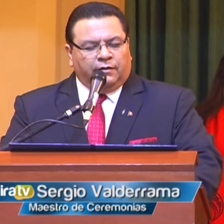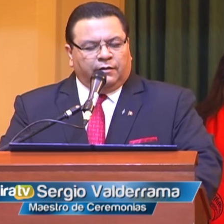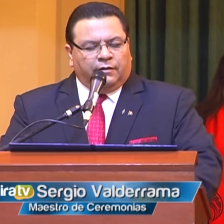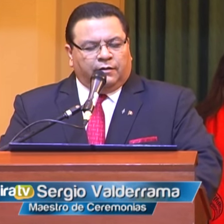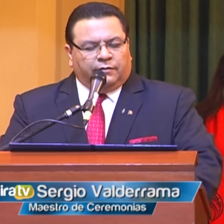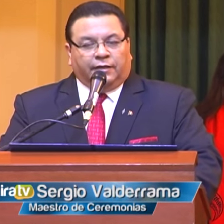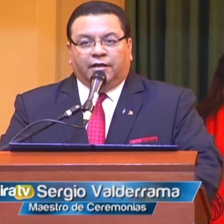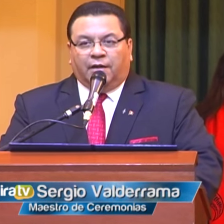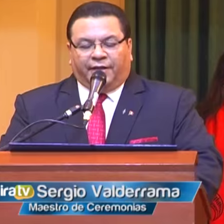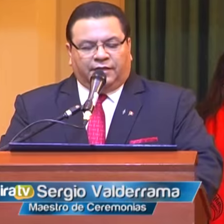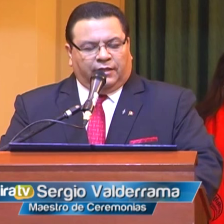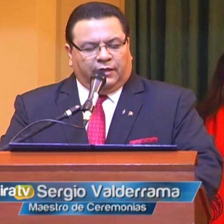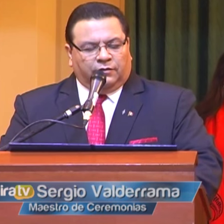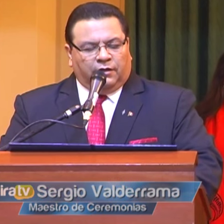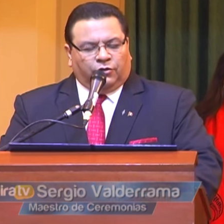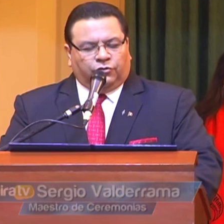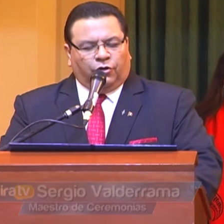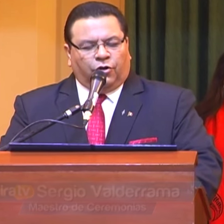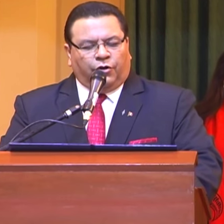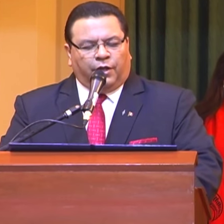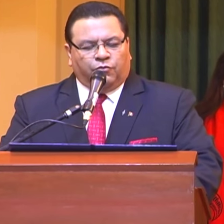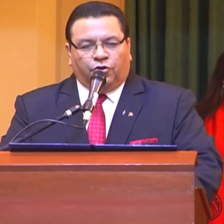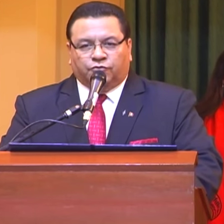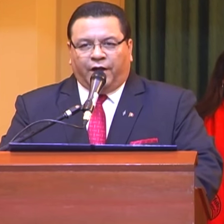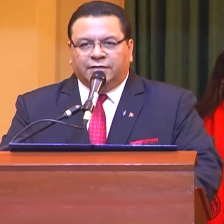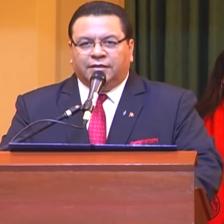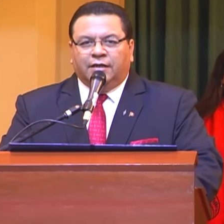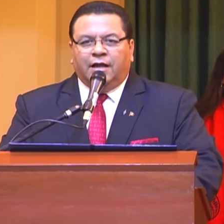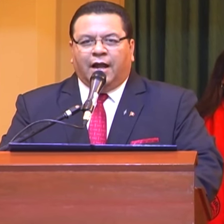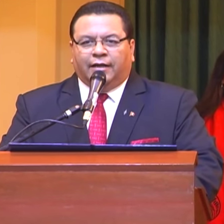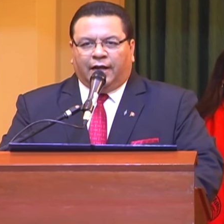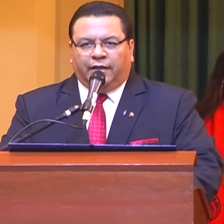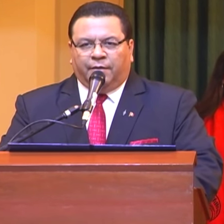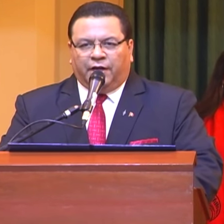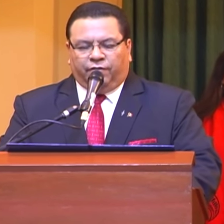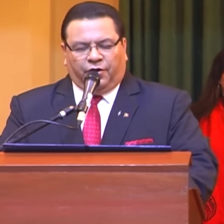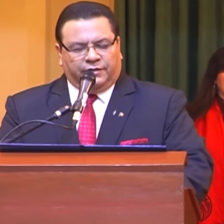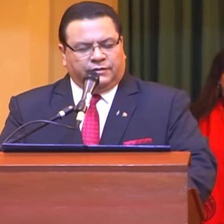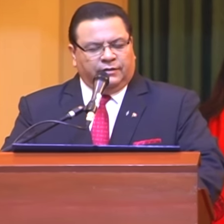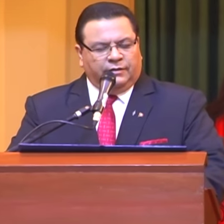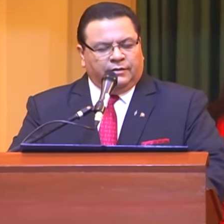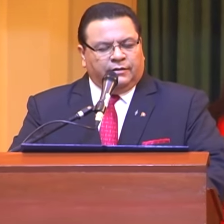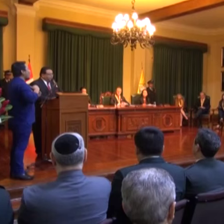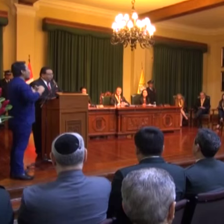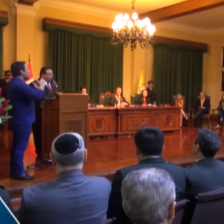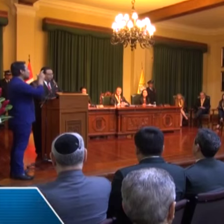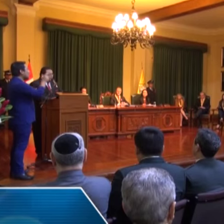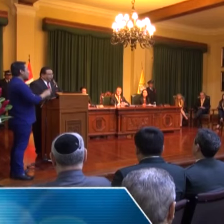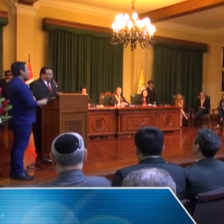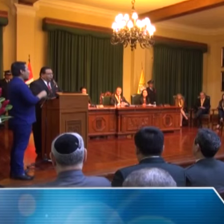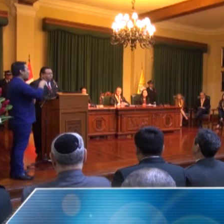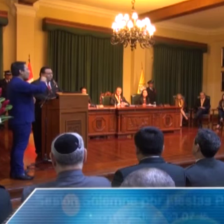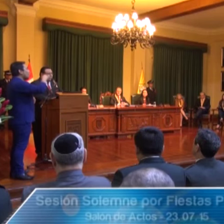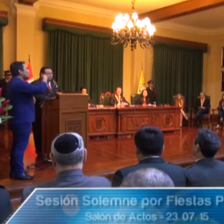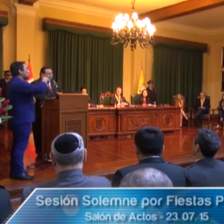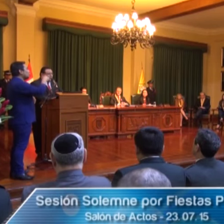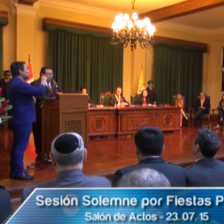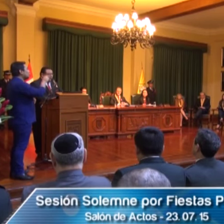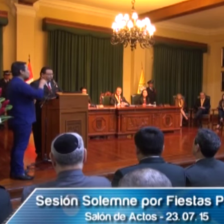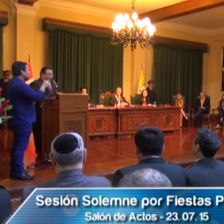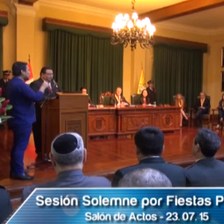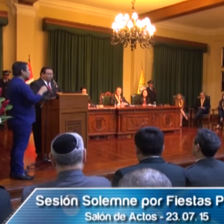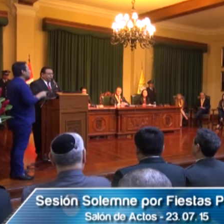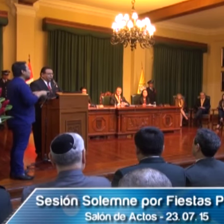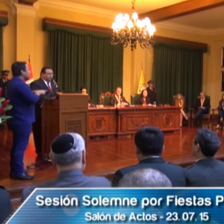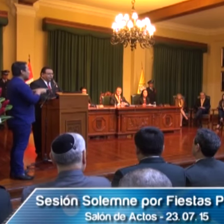solemne de quien la preside, el doctor Jorge Muñoz Wells, alcalde de Miraflores. Ingeniero Fernando